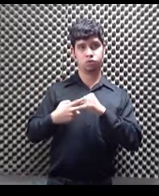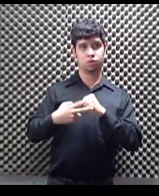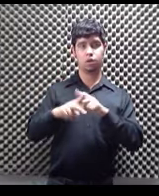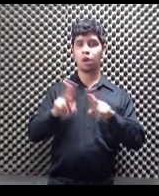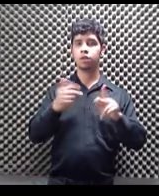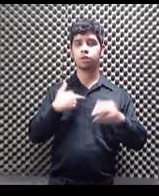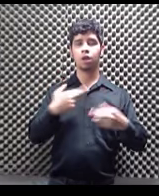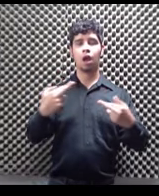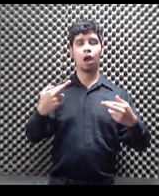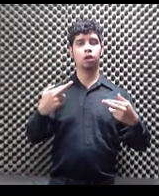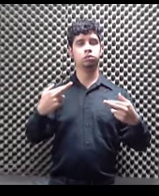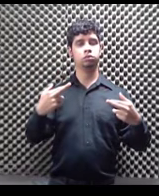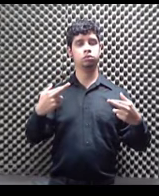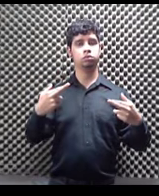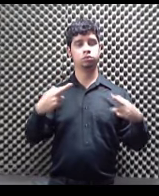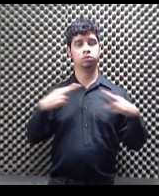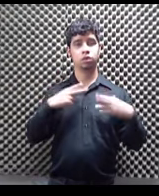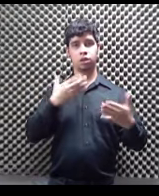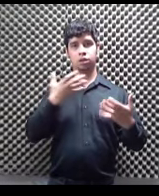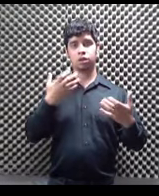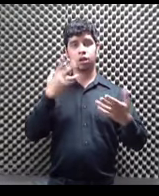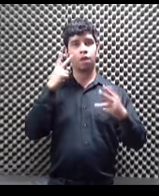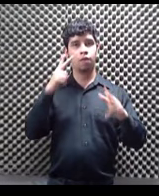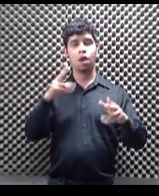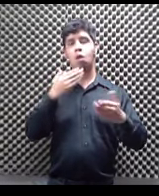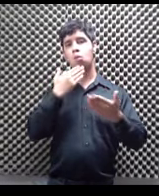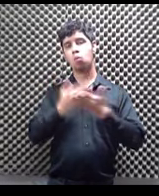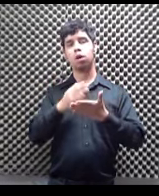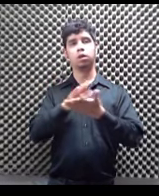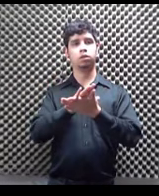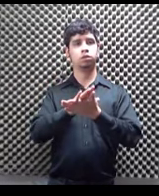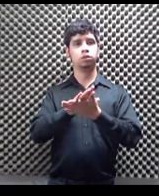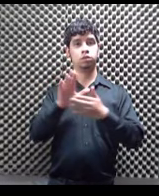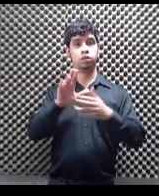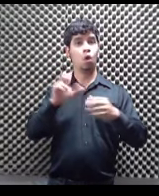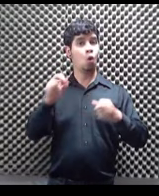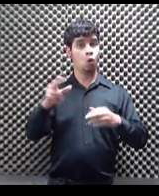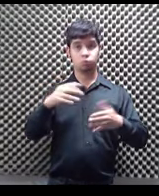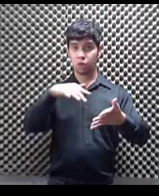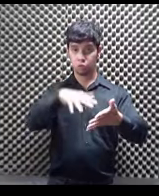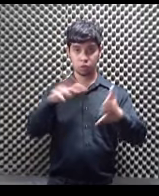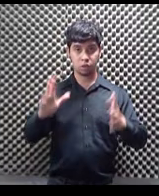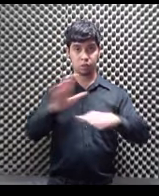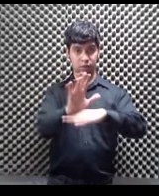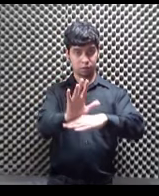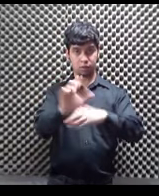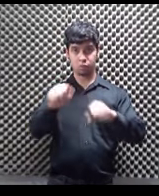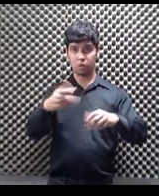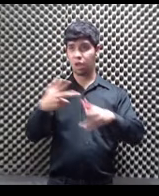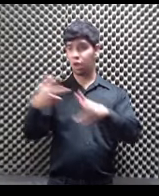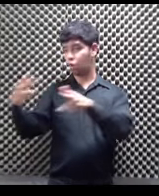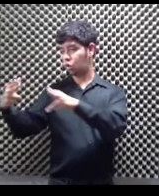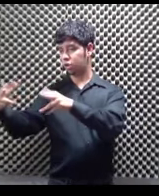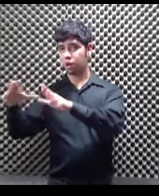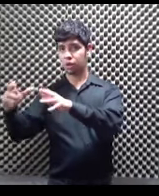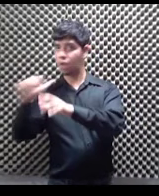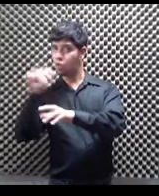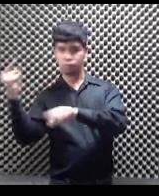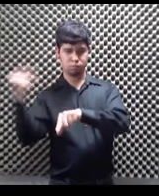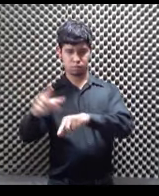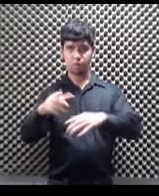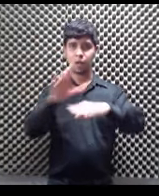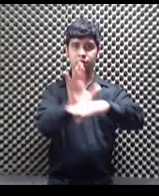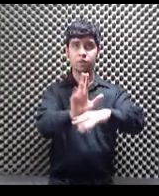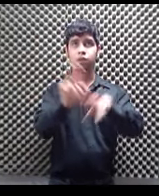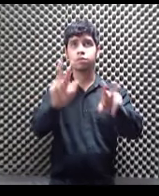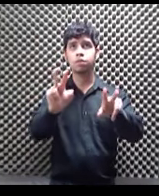que quiere ver buen cine, que le gusta el estudiantes. Cine. Estudiantes de cine. En vez de irse a cortar clases para otro lado, pues se vaya para el cine.